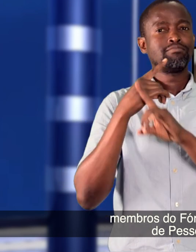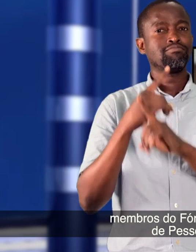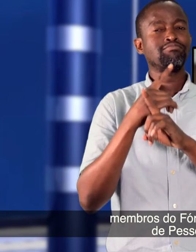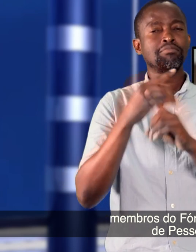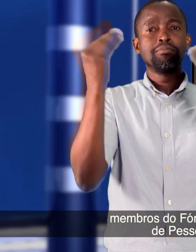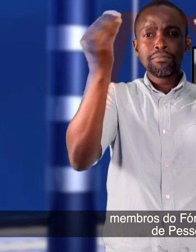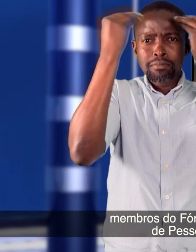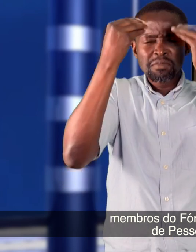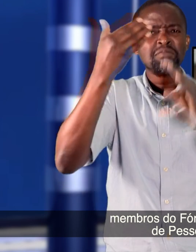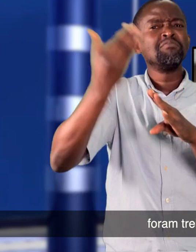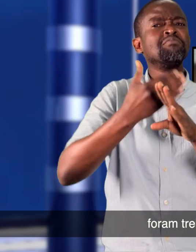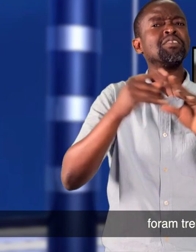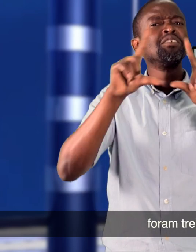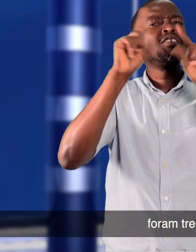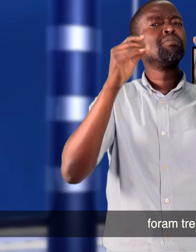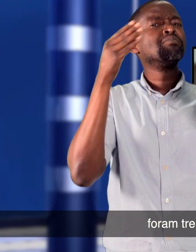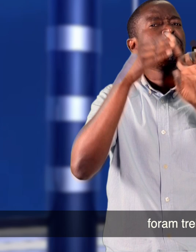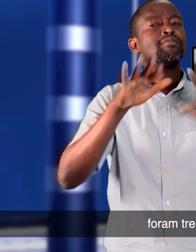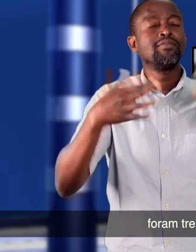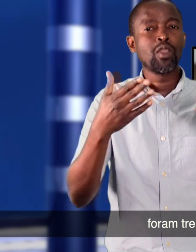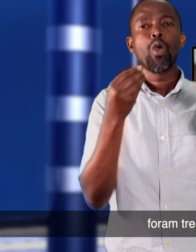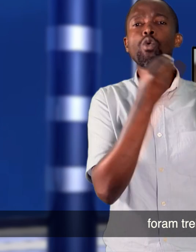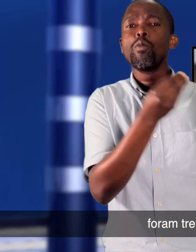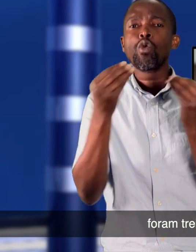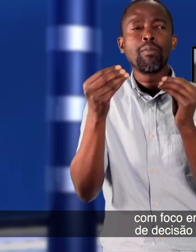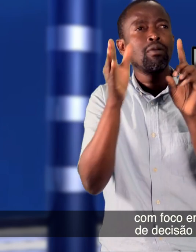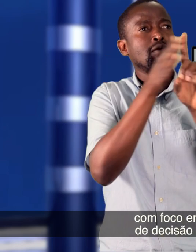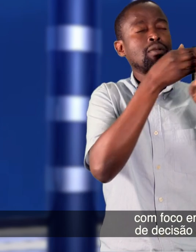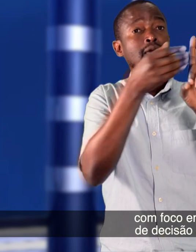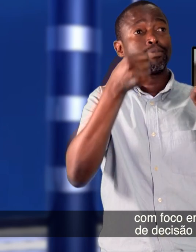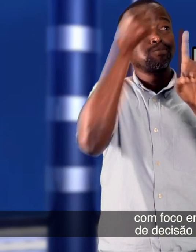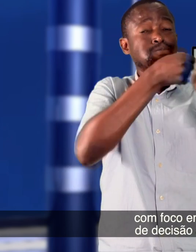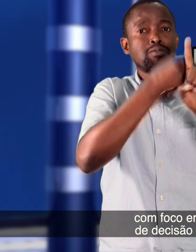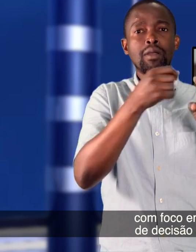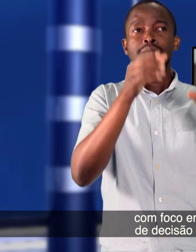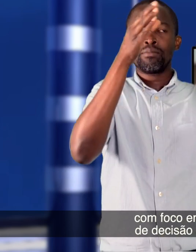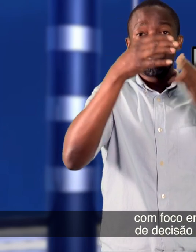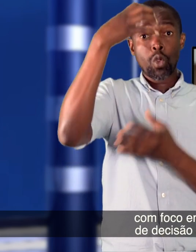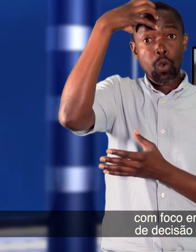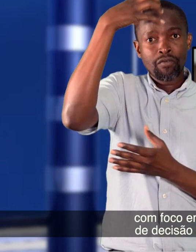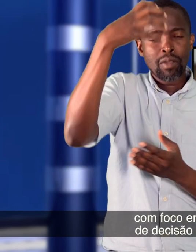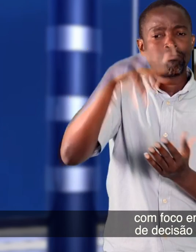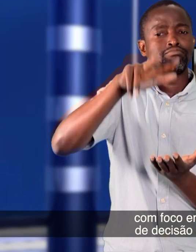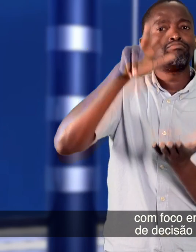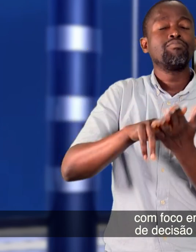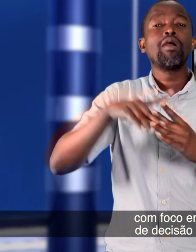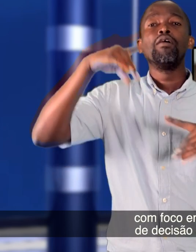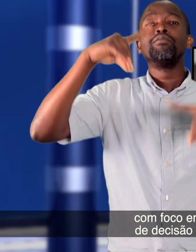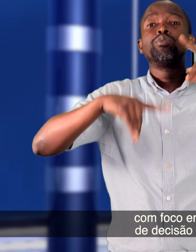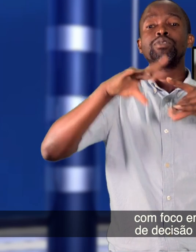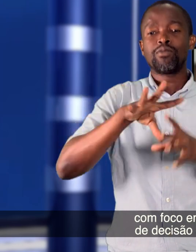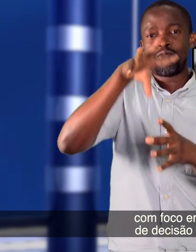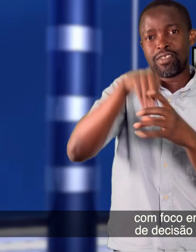Deficiência FAMOD foram treinados em advocacia com foco em como influenciar os tomadores de